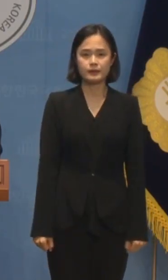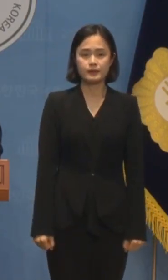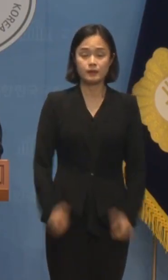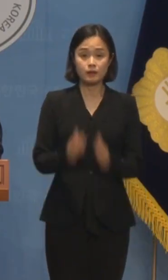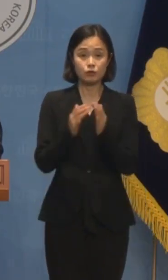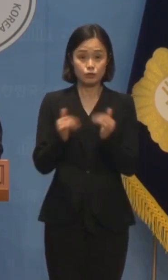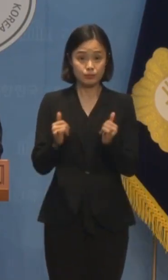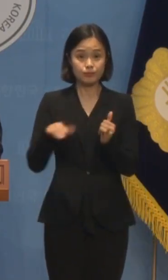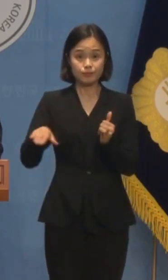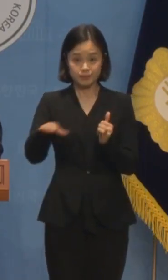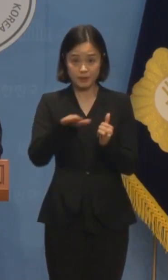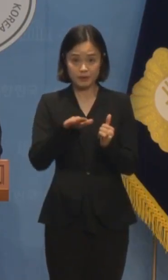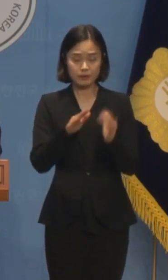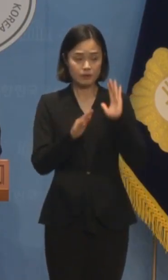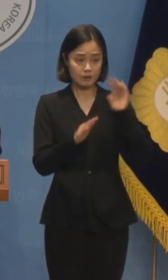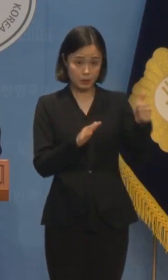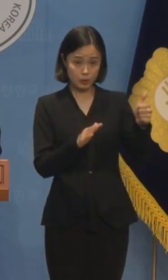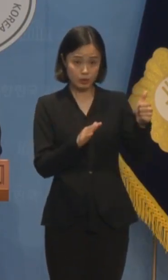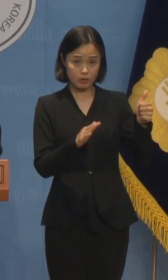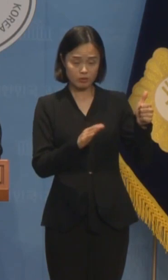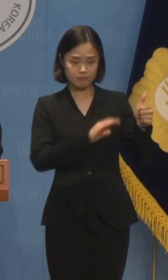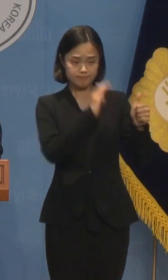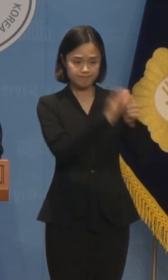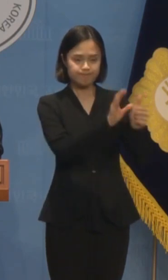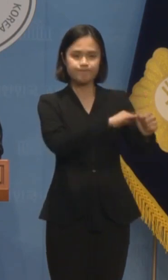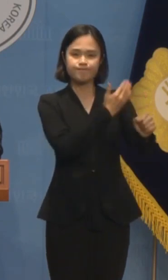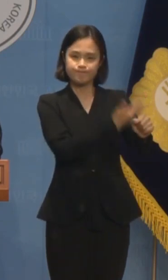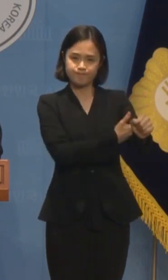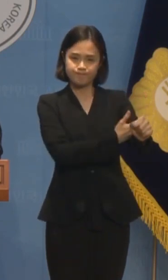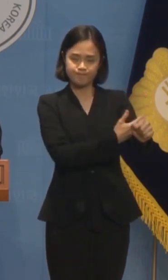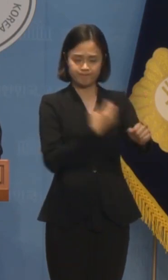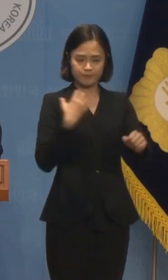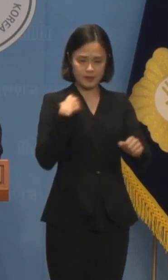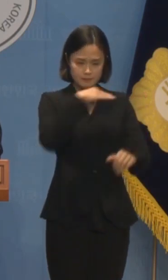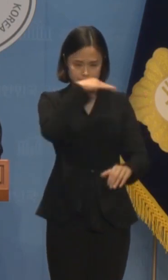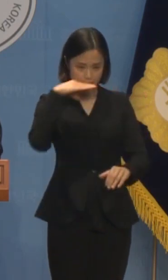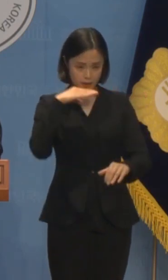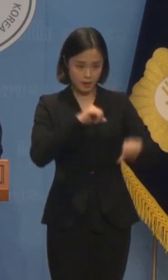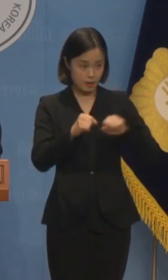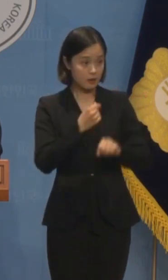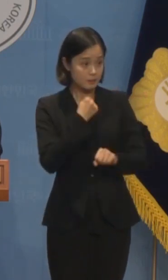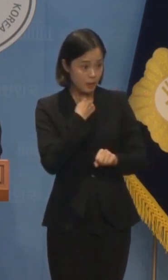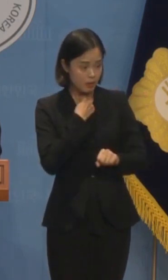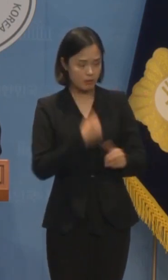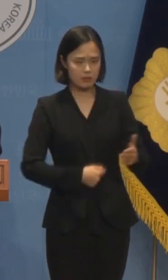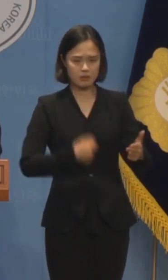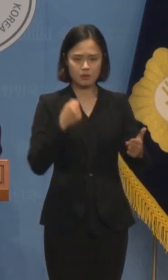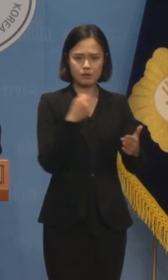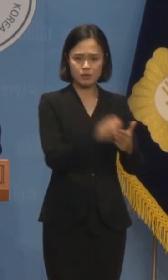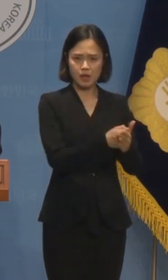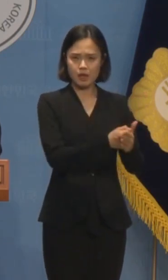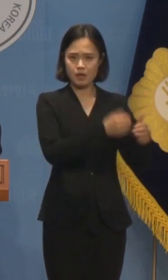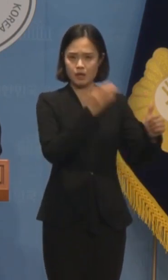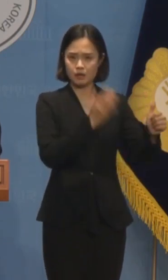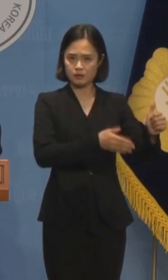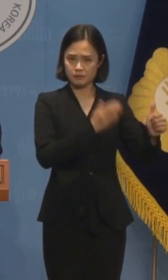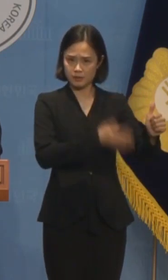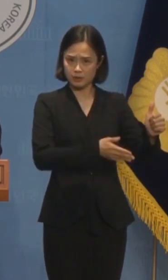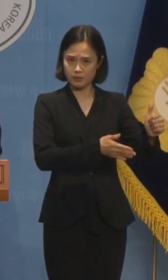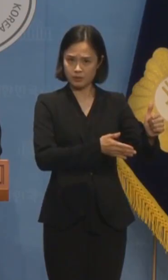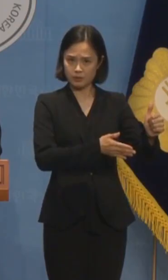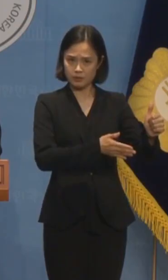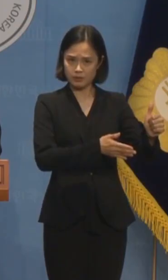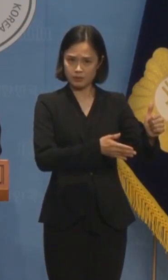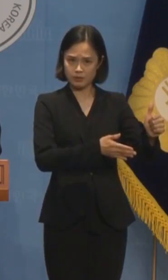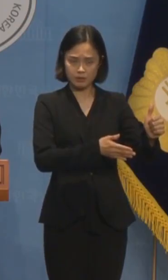국민께서 대통령에게 부여한 책임과 권한을 다하고자 한다면 결단하십시오. 그렇지 않다면